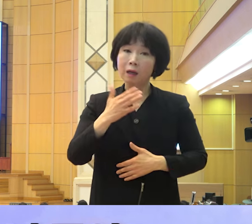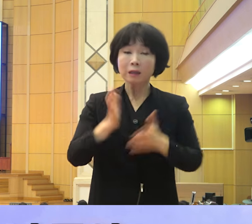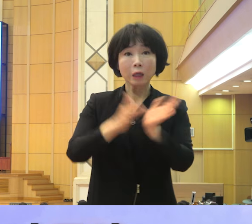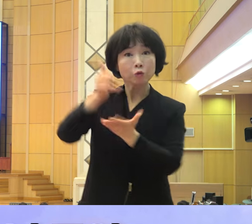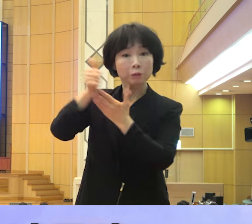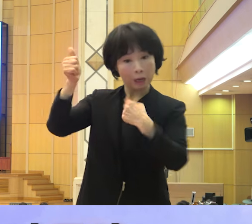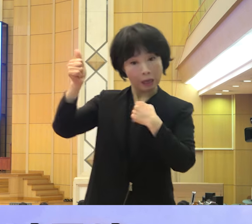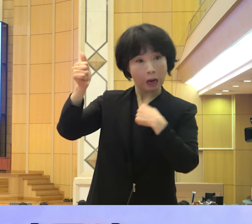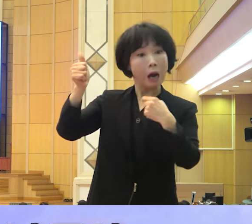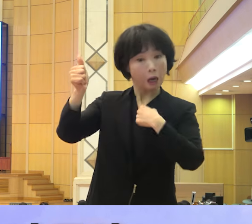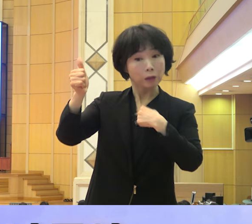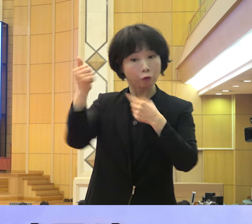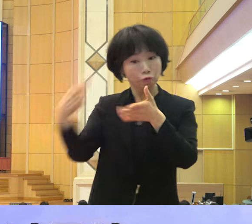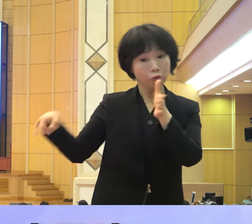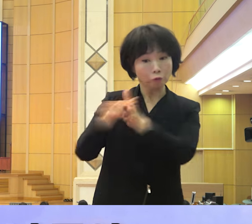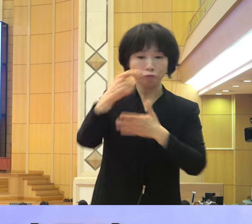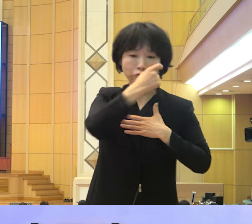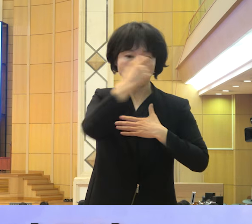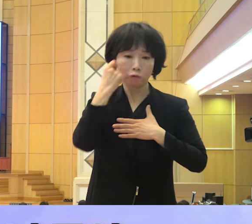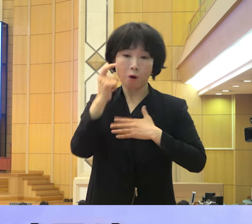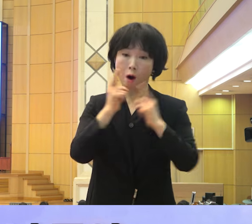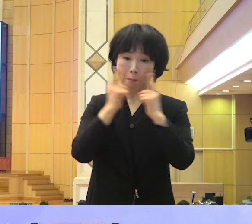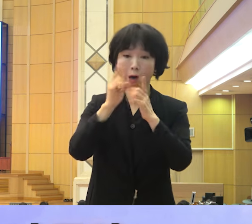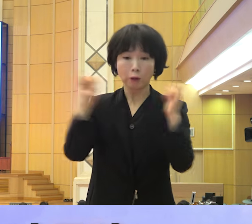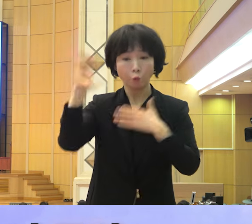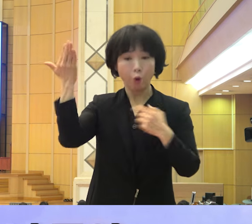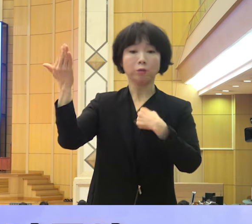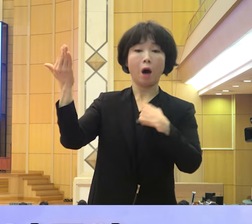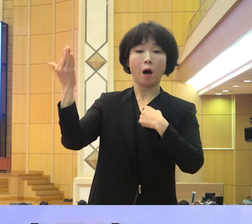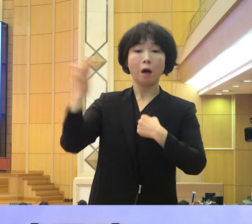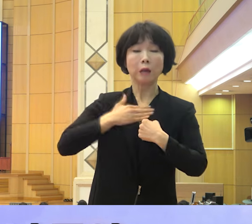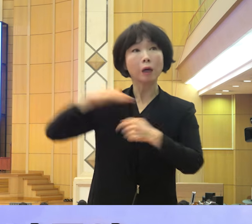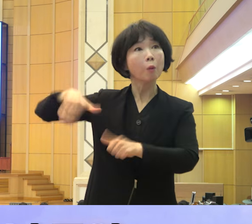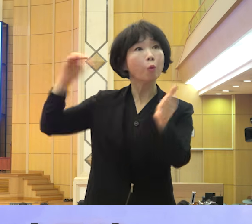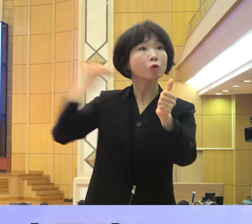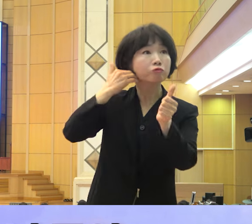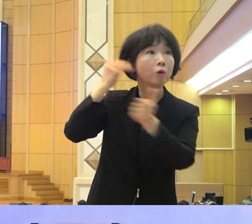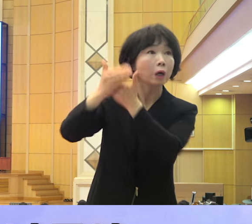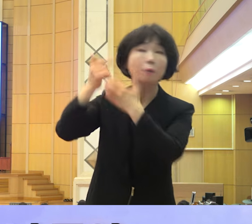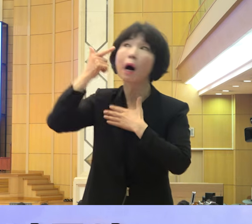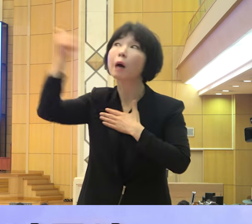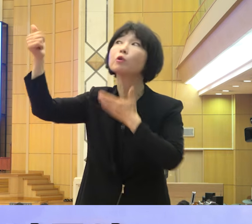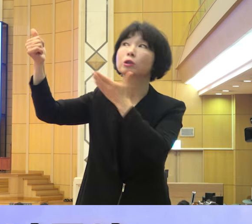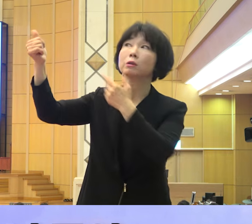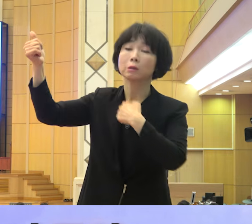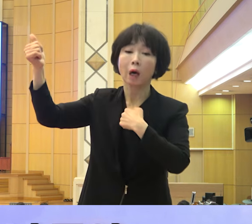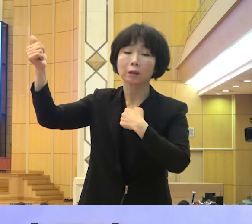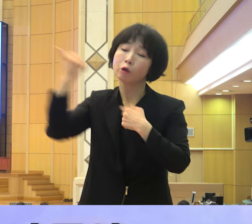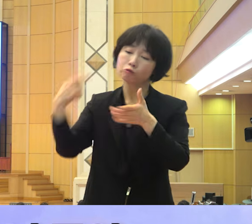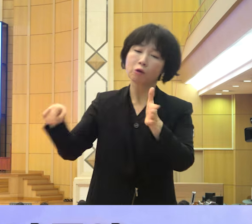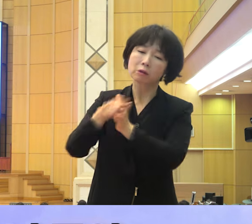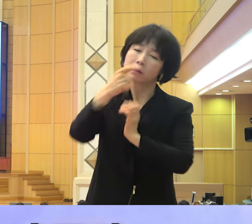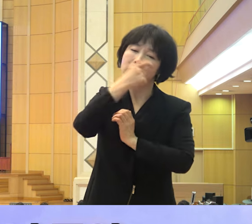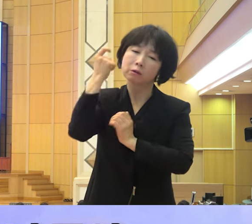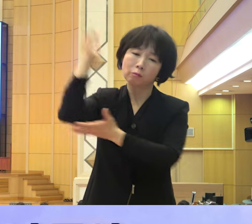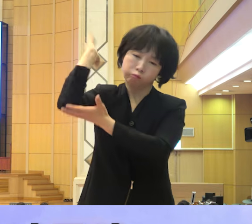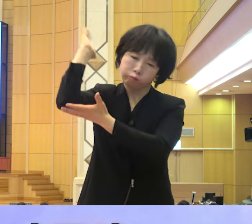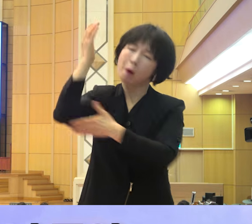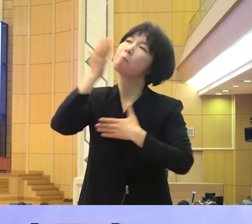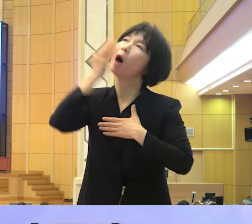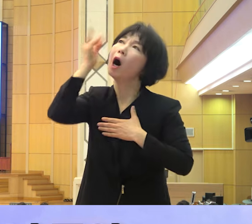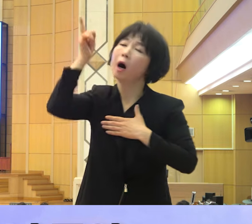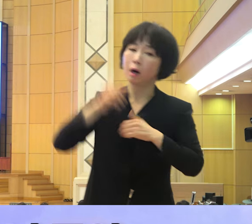내가 나를 위하여 증언하는 자가 되고 나를 보내신 아버지도 나를 위하여